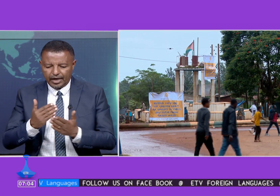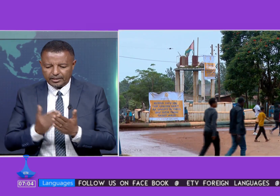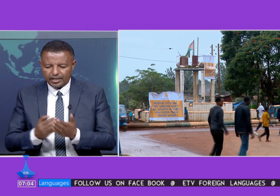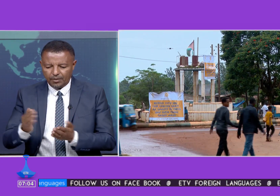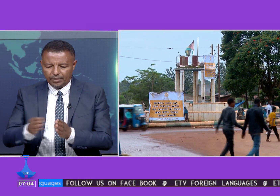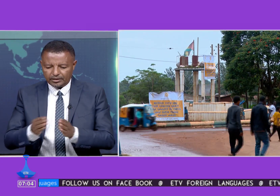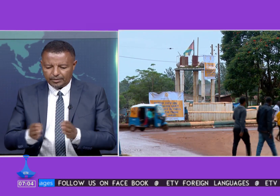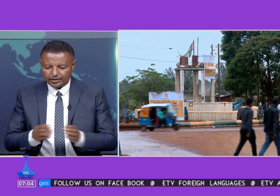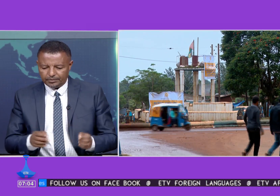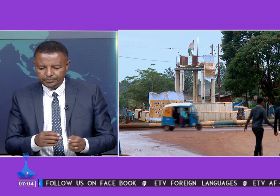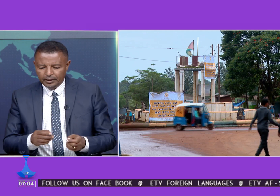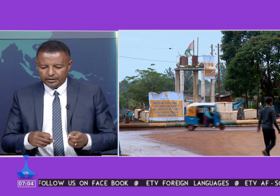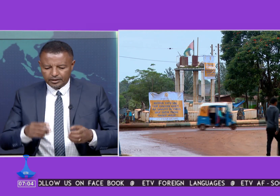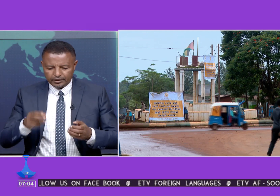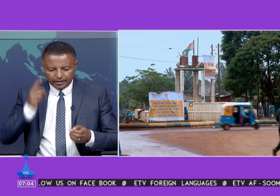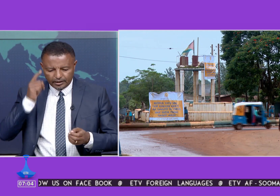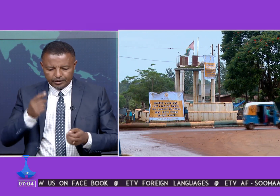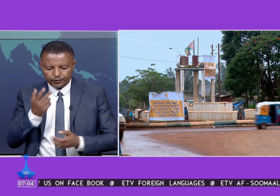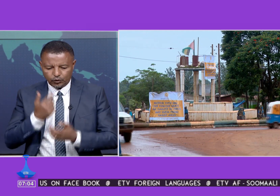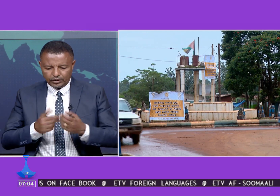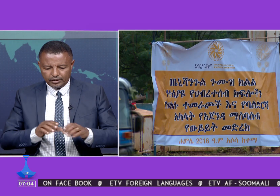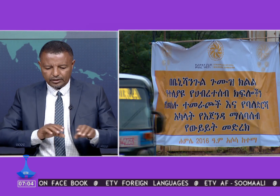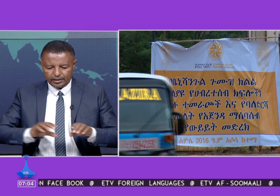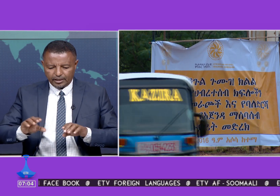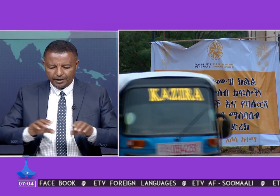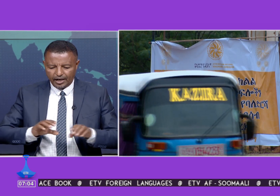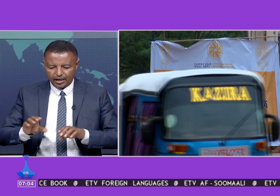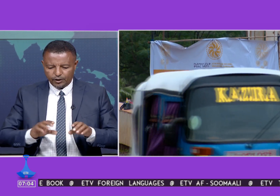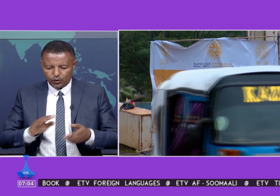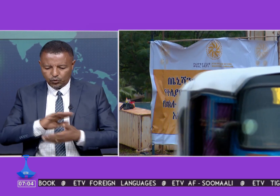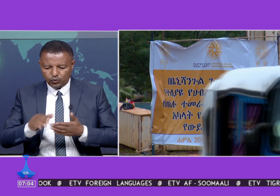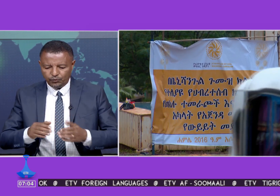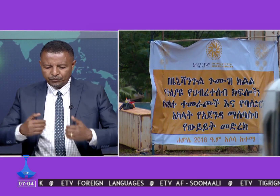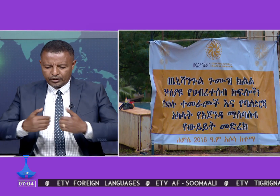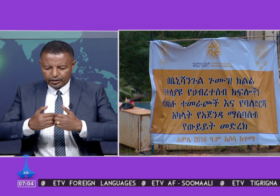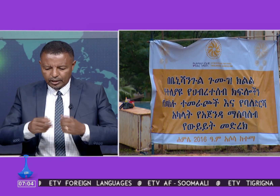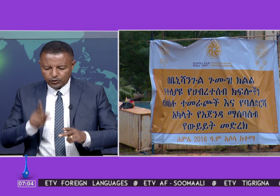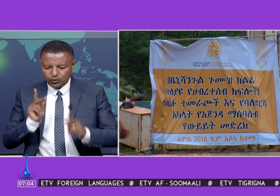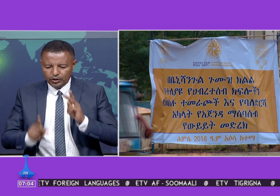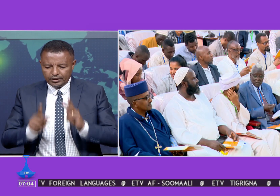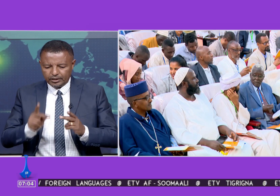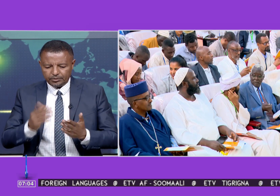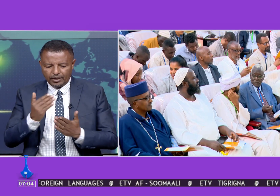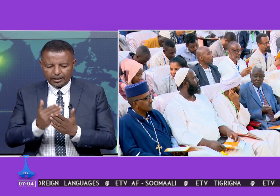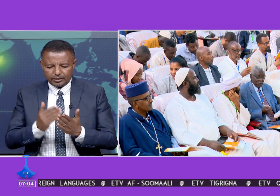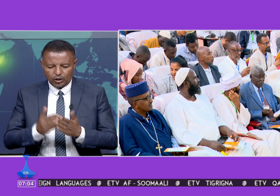የአጀንዳ ማሰባሰብ የሰከነ ውይይት እንዳካሄዱ ሁሉ የተለዩ የህዝብ አጀንዳዎች